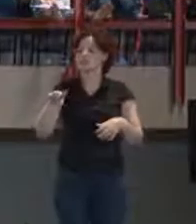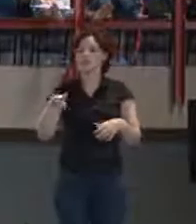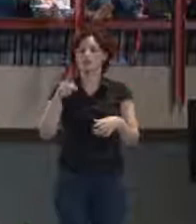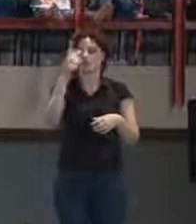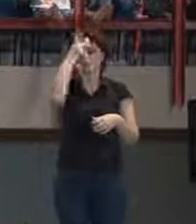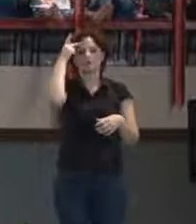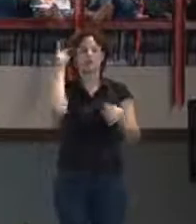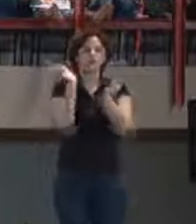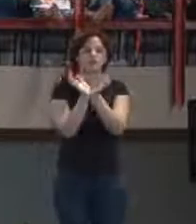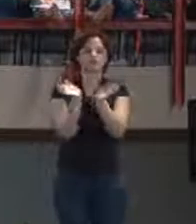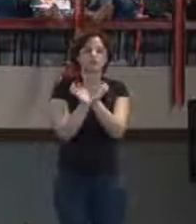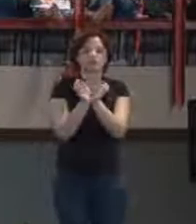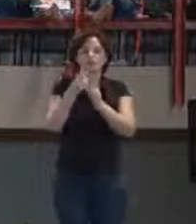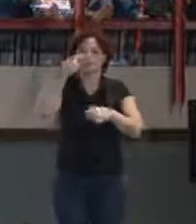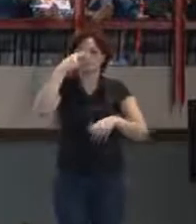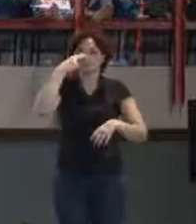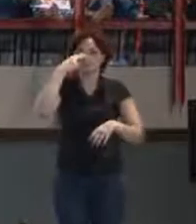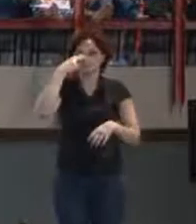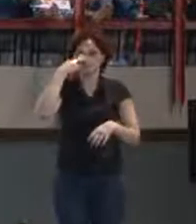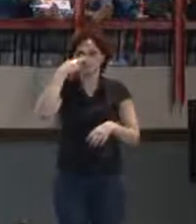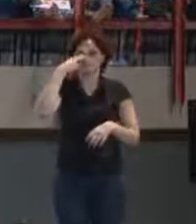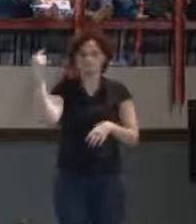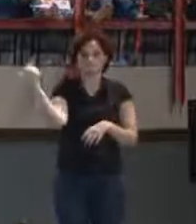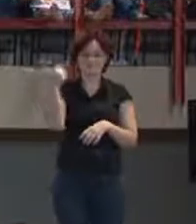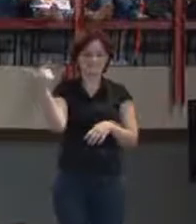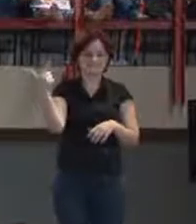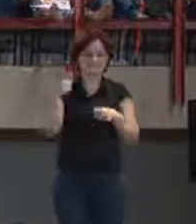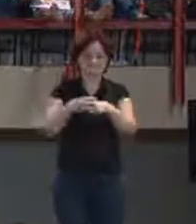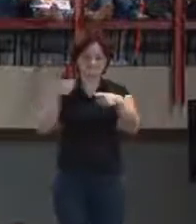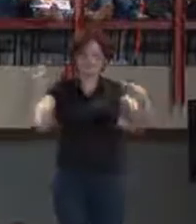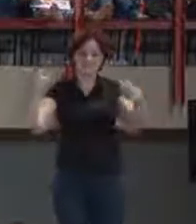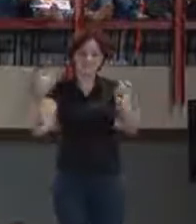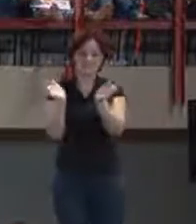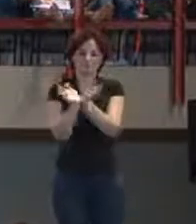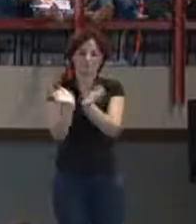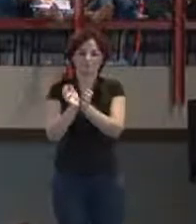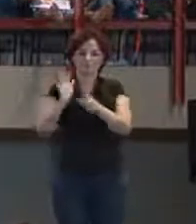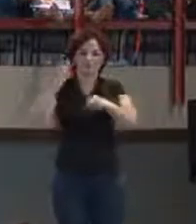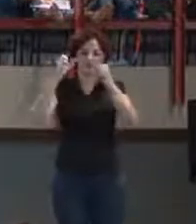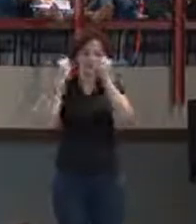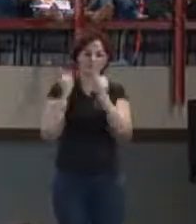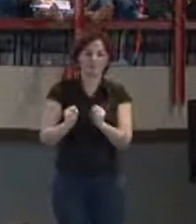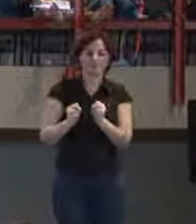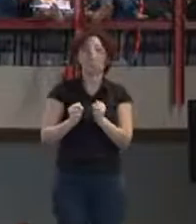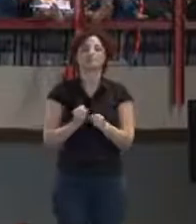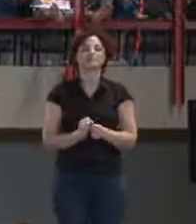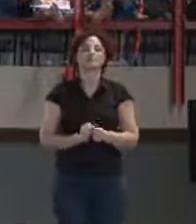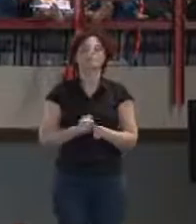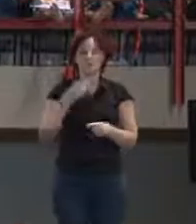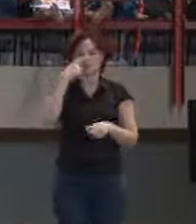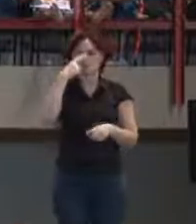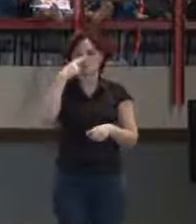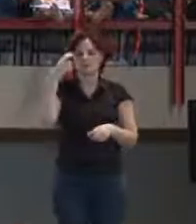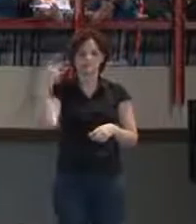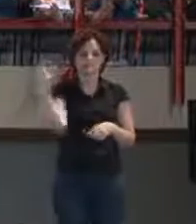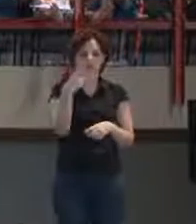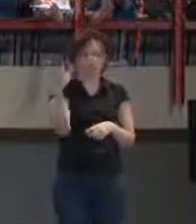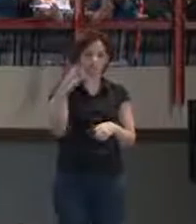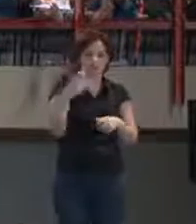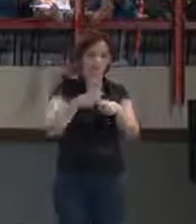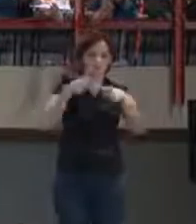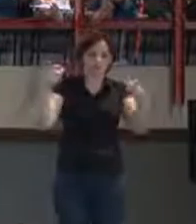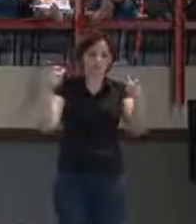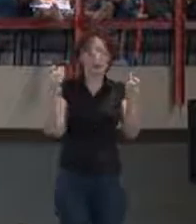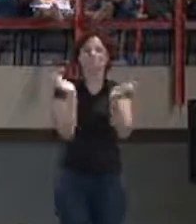Evangélicos. Segunda maior bancada de poder. Terceira maior bancada de poder no Brasil,